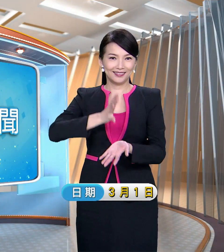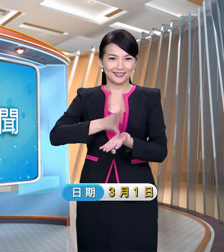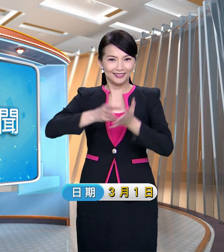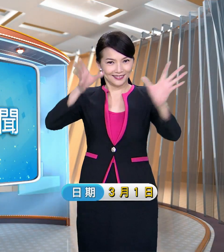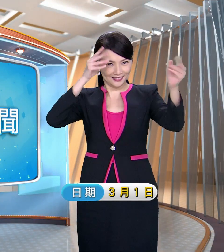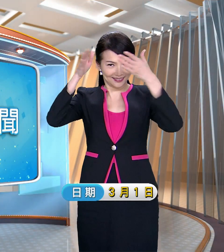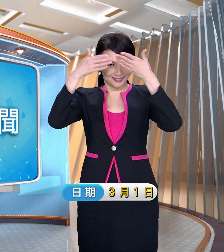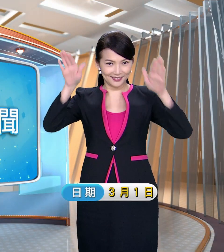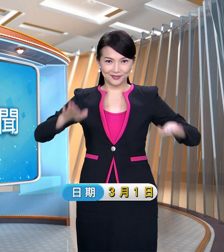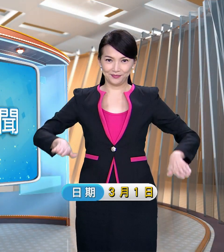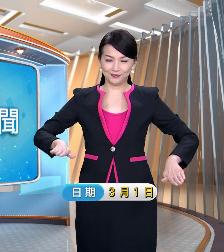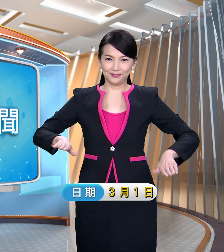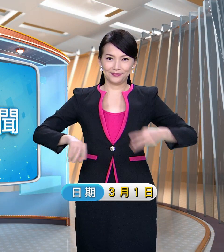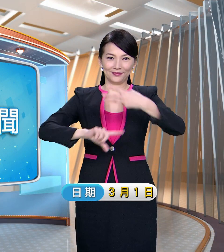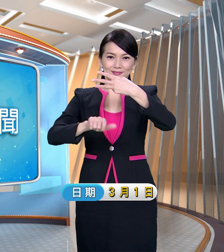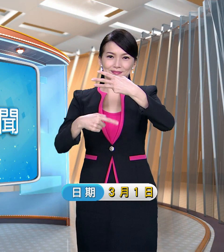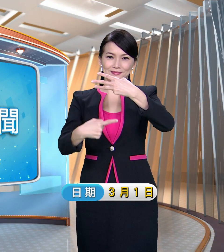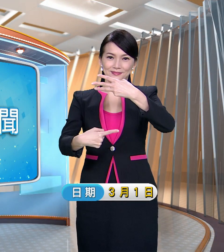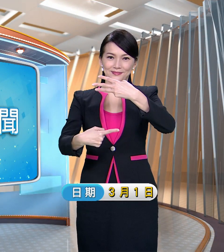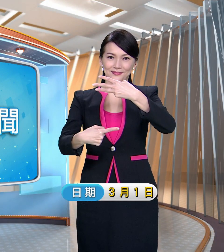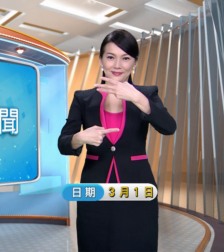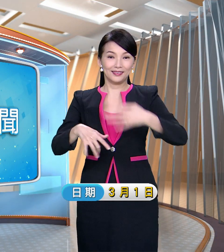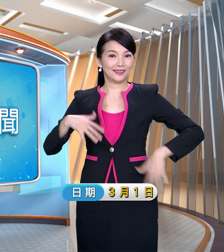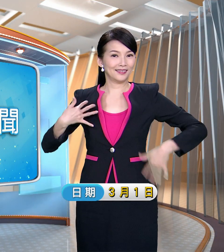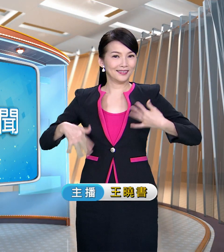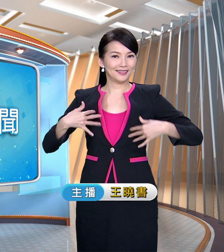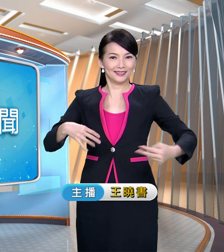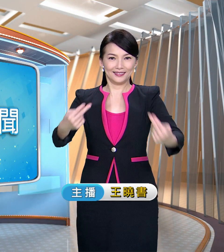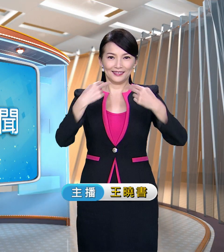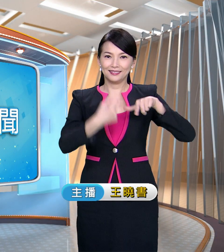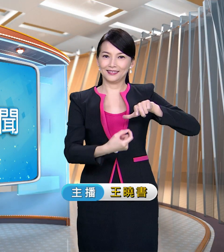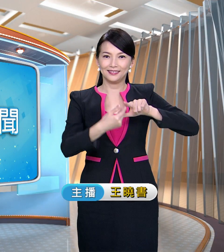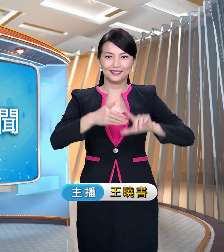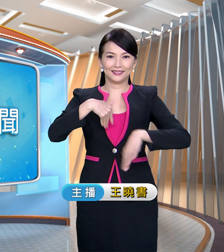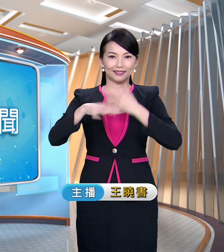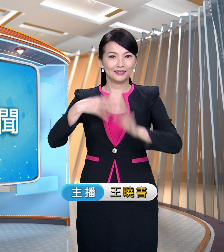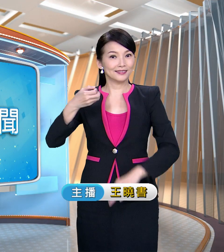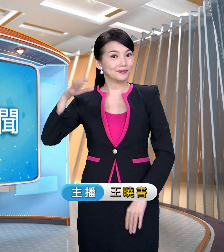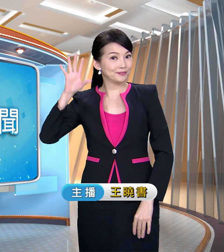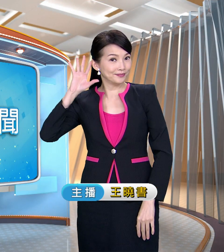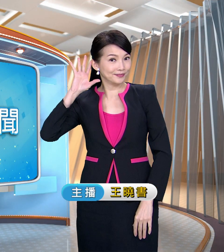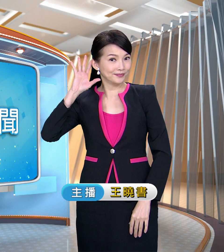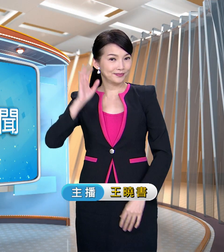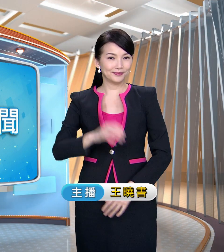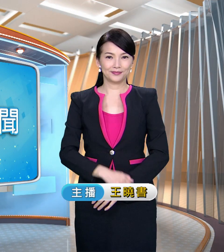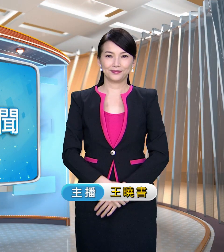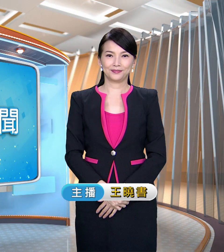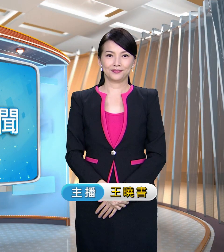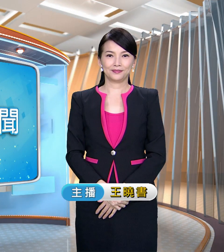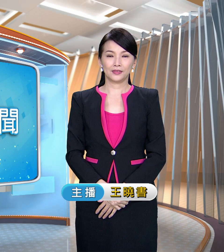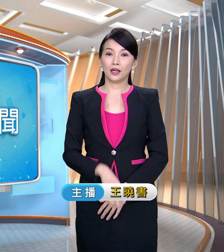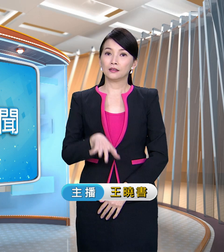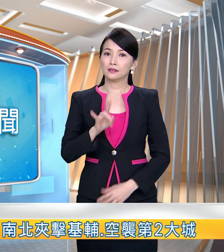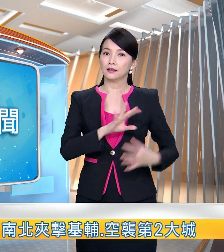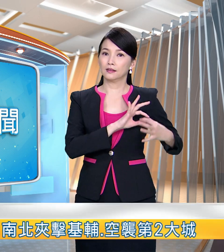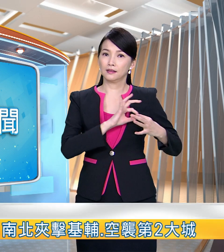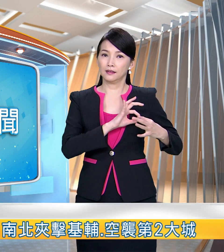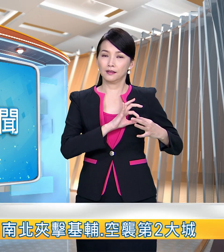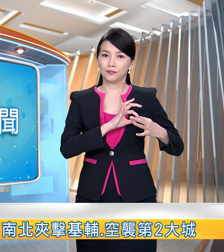看新闻开视野，欢迎收看今天3月1号的公视手语新闻。首先来关心，俄